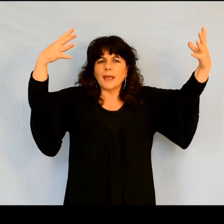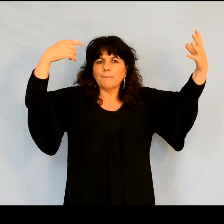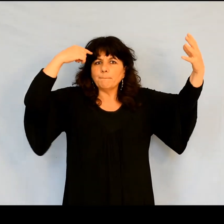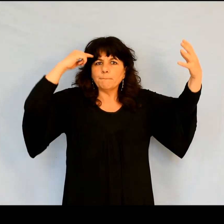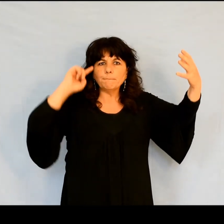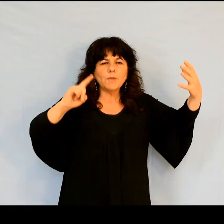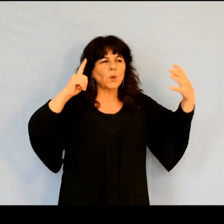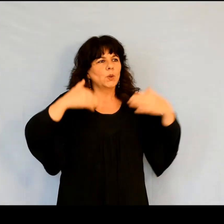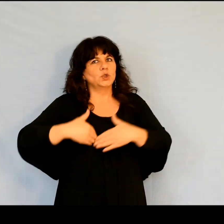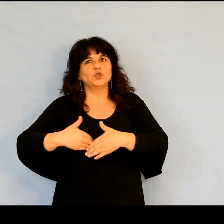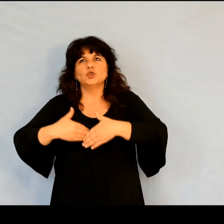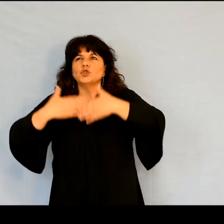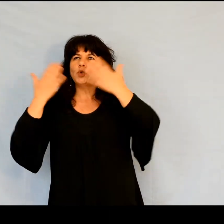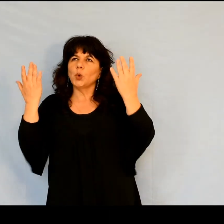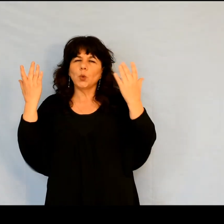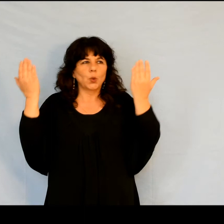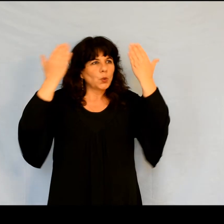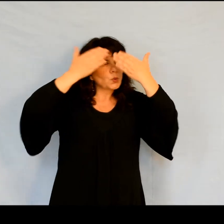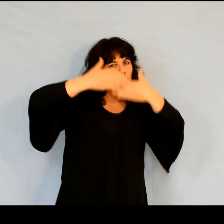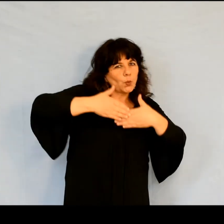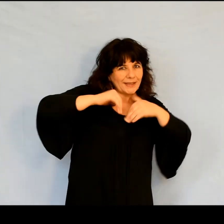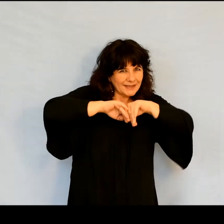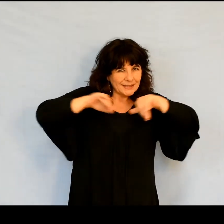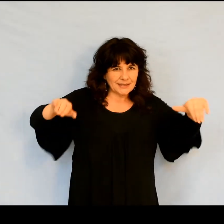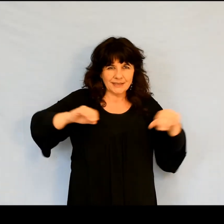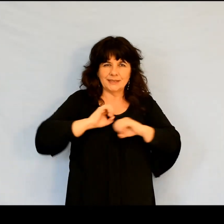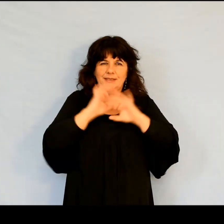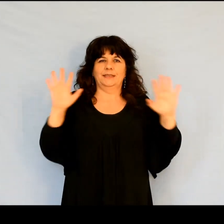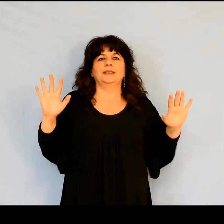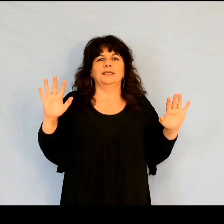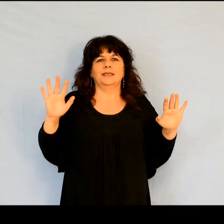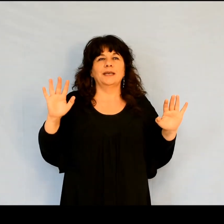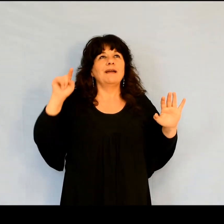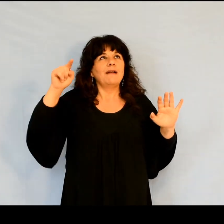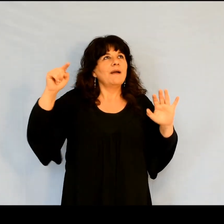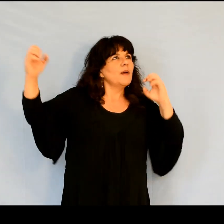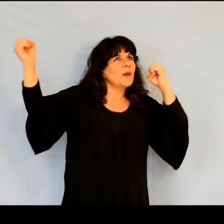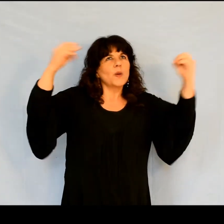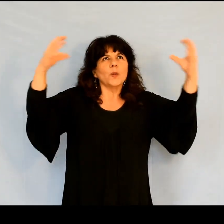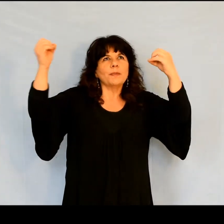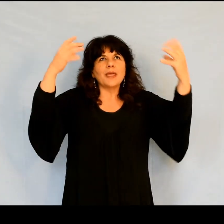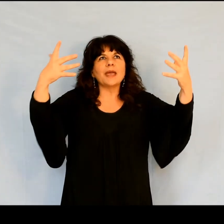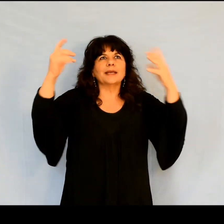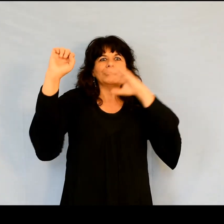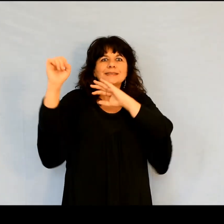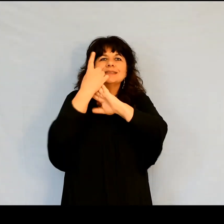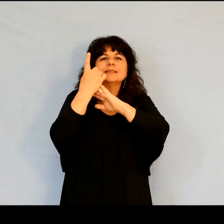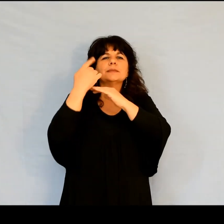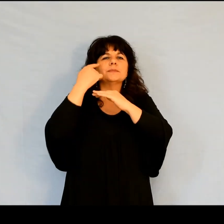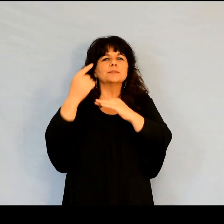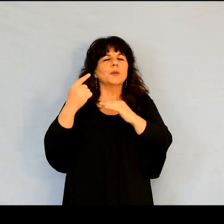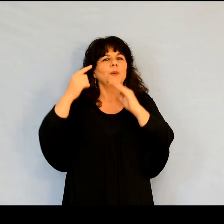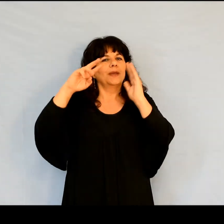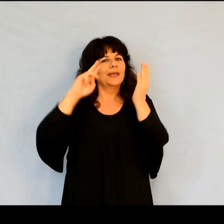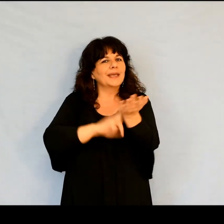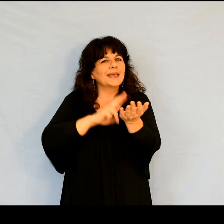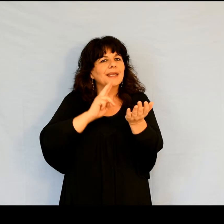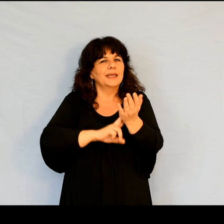la nuit, qu'ils servent de signes pour marquer les fêtes, les jours